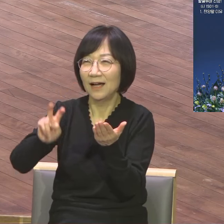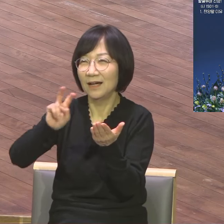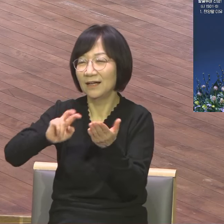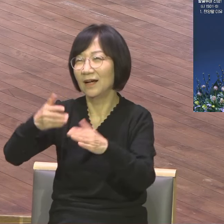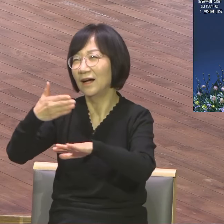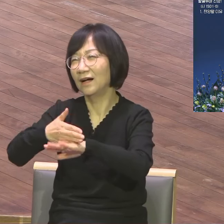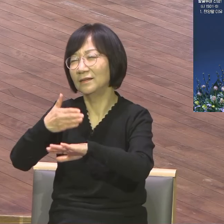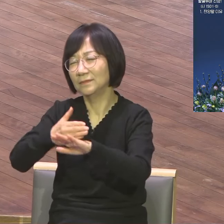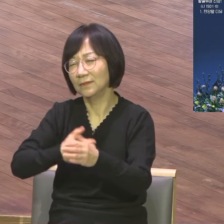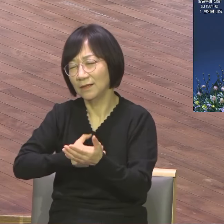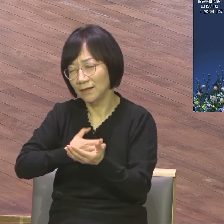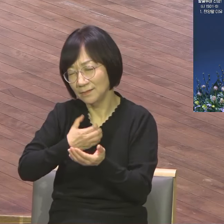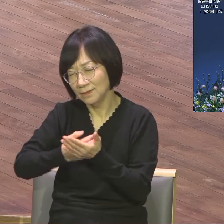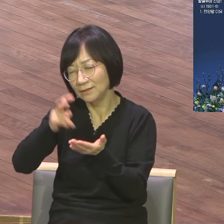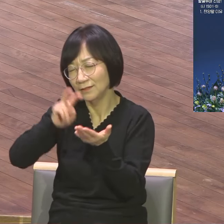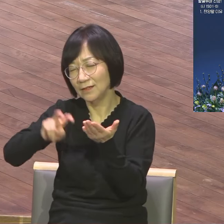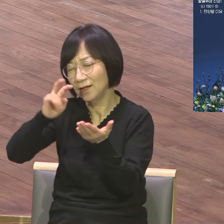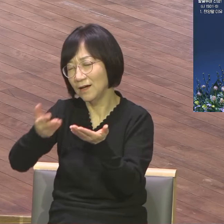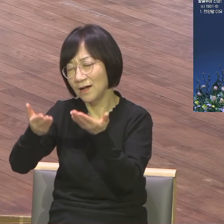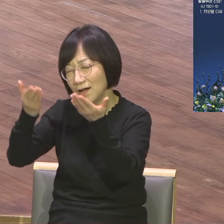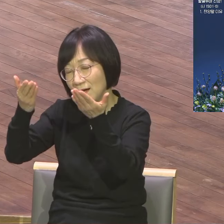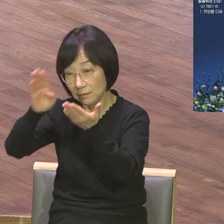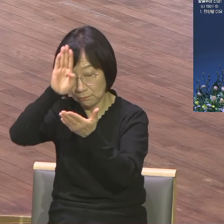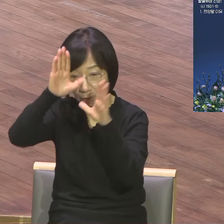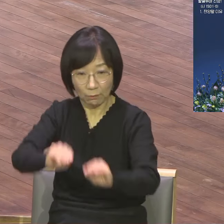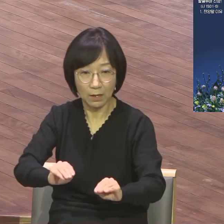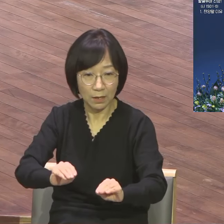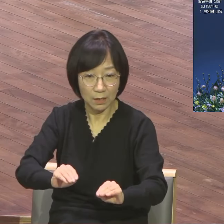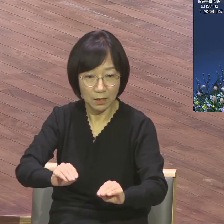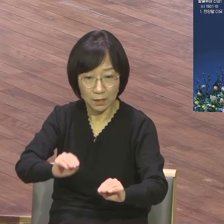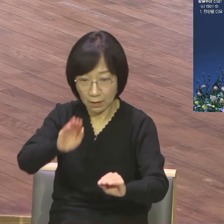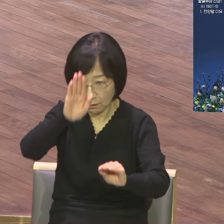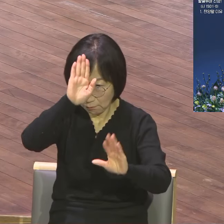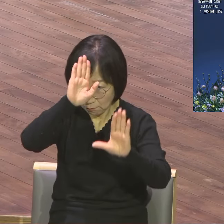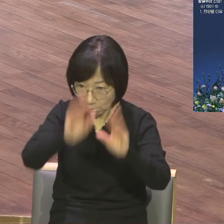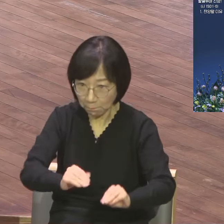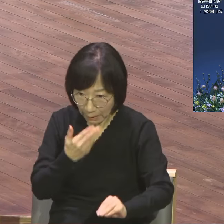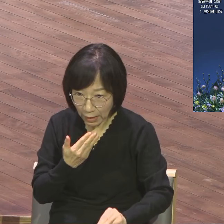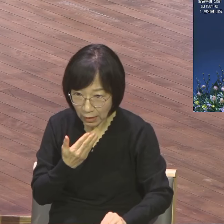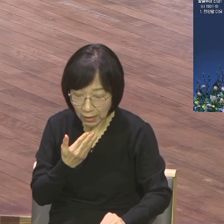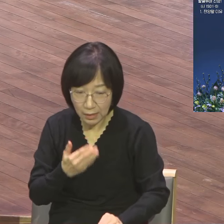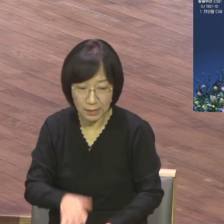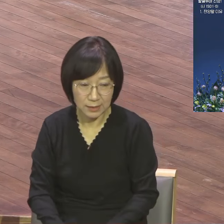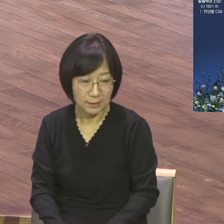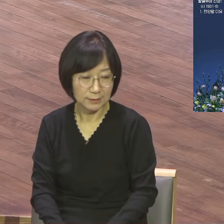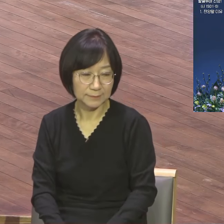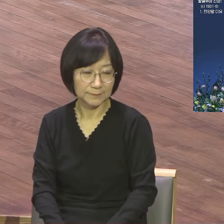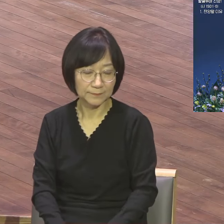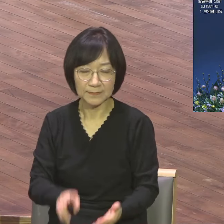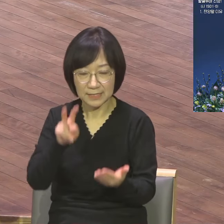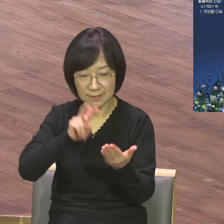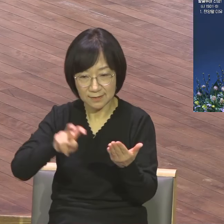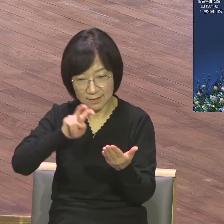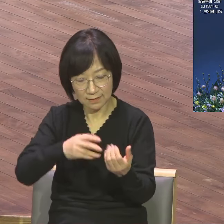드려보면요. 질병도 치유된다니까. 찬양도 질병도 치유돼요. 그만큼 능력이 있습니다.